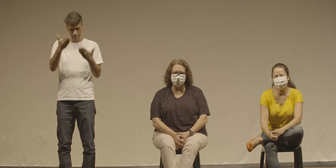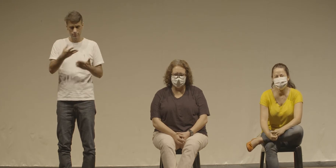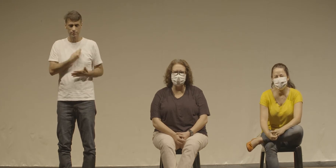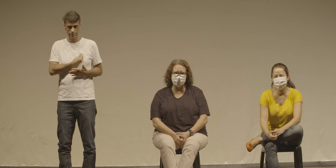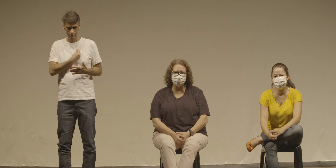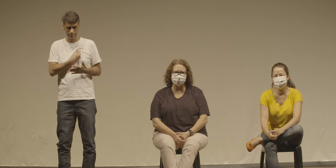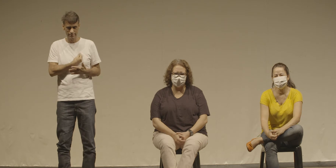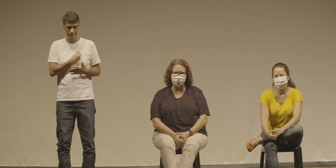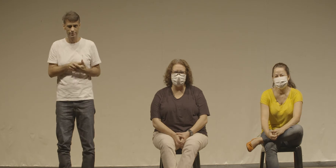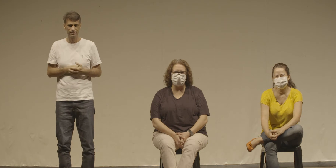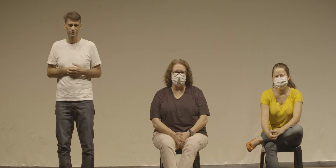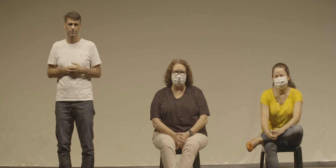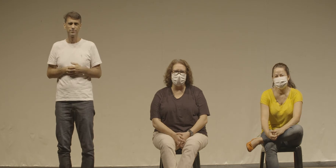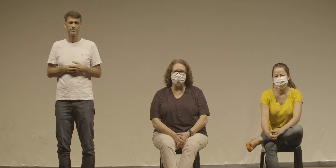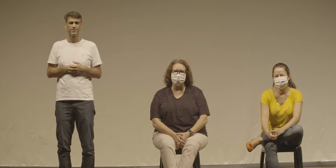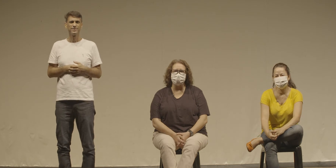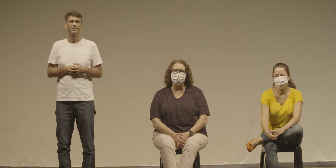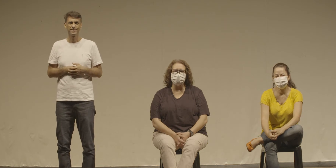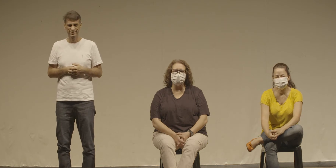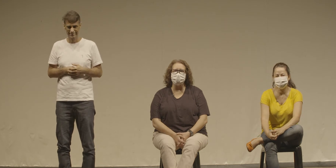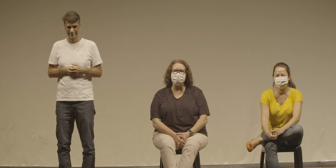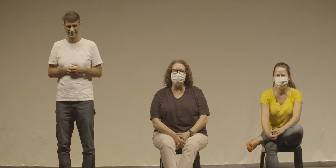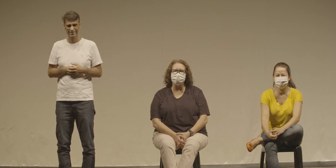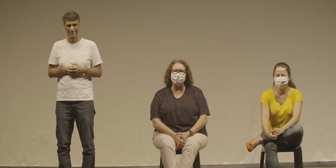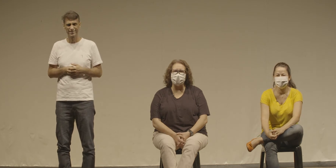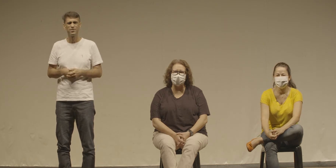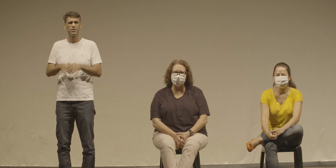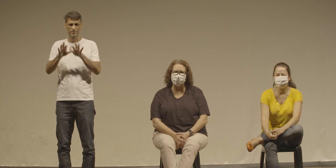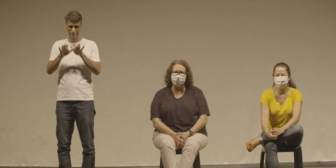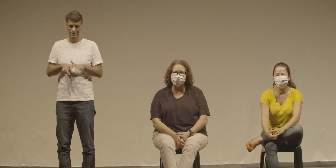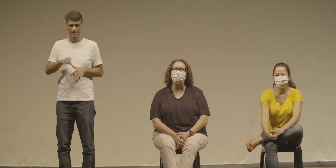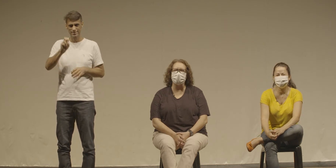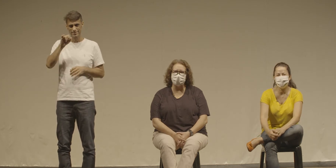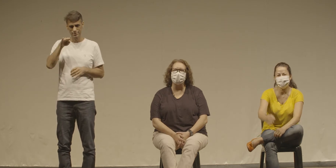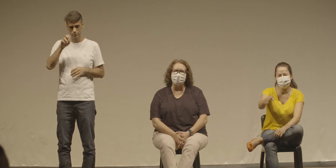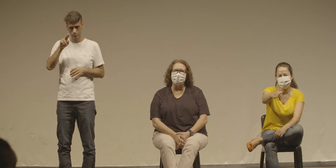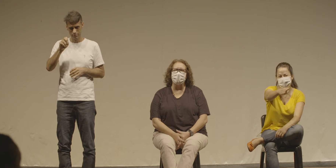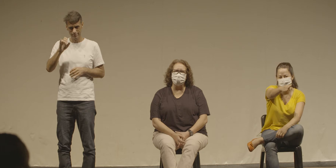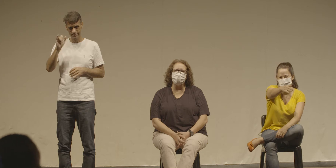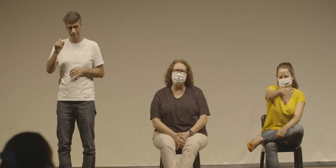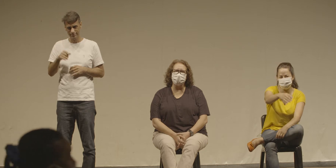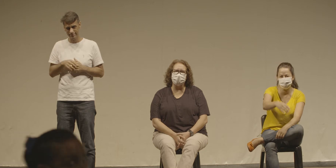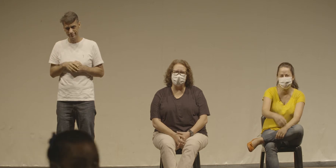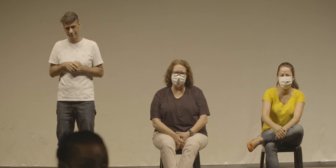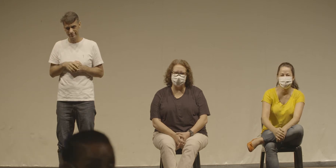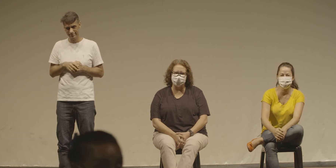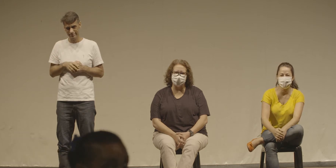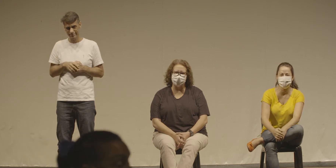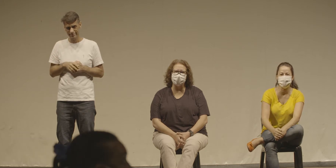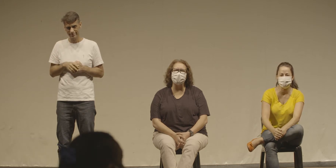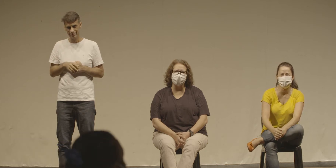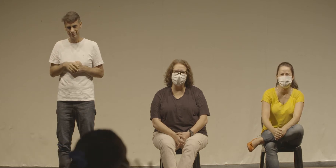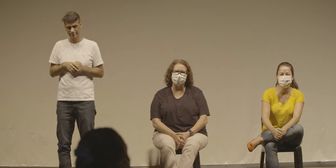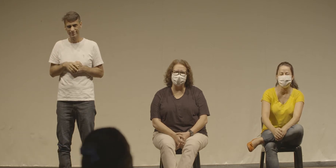viu? Obrigada mesmo, tá? Eu vou escrever para Simone. Por favor. Obrigada, pode sair ali pelo cantinho. Ele vai